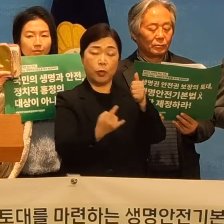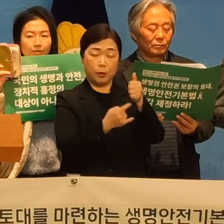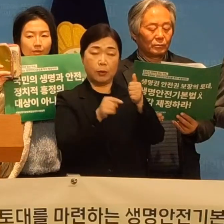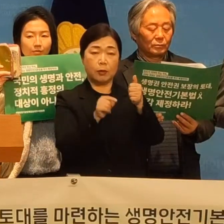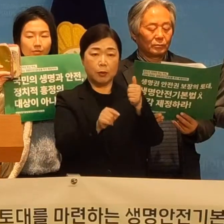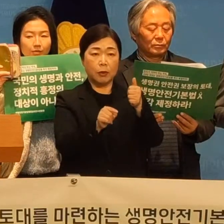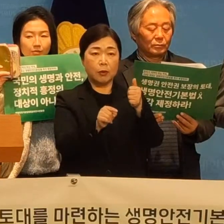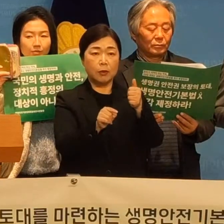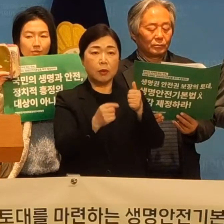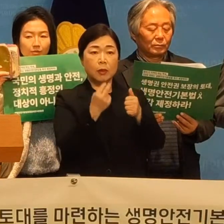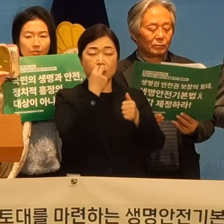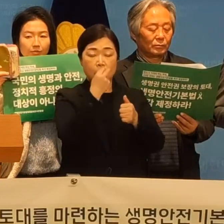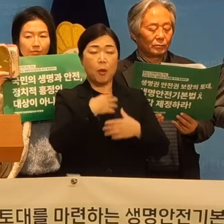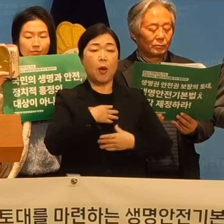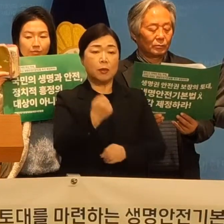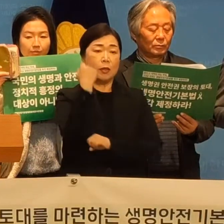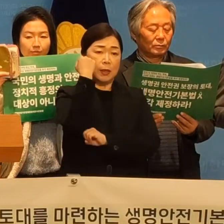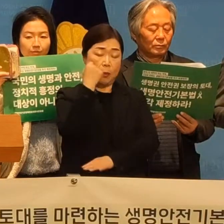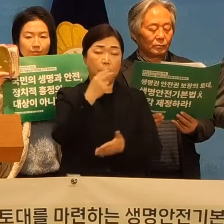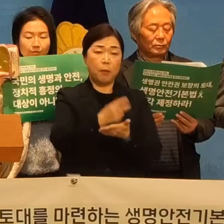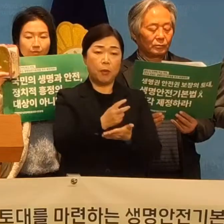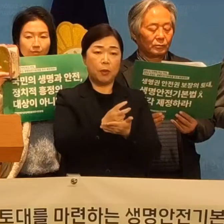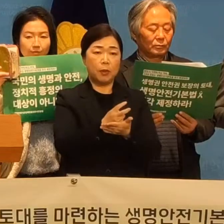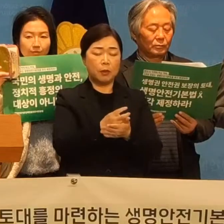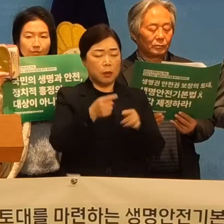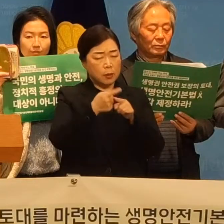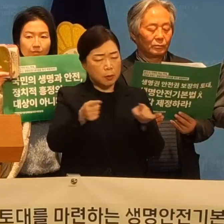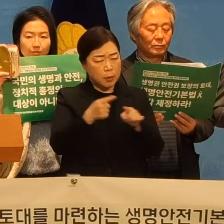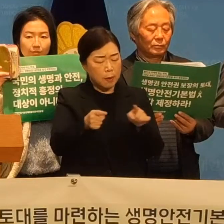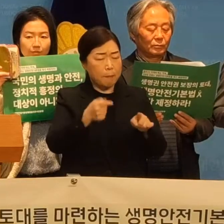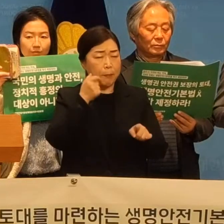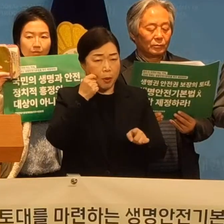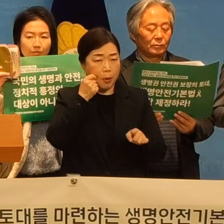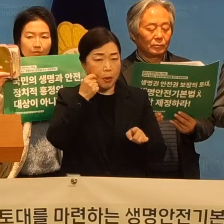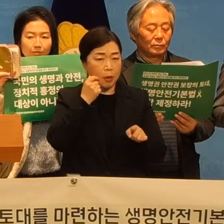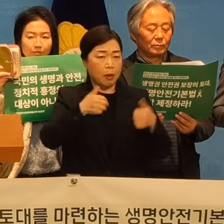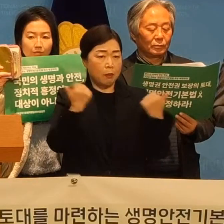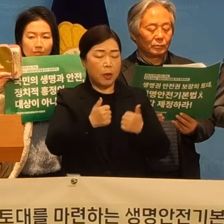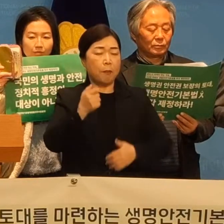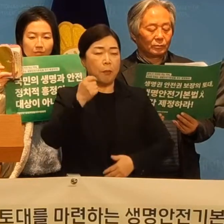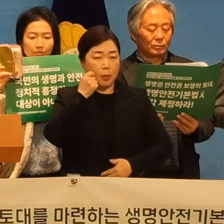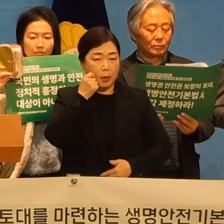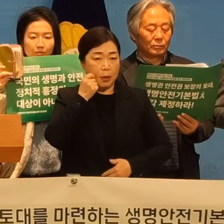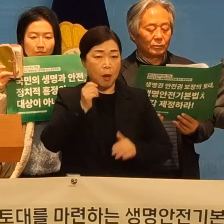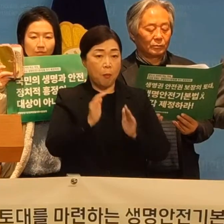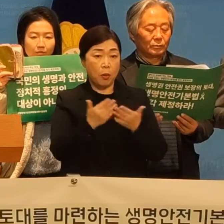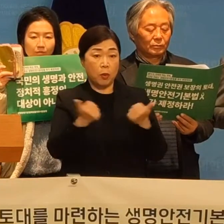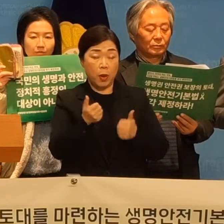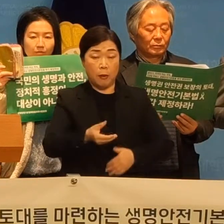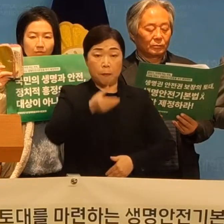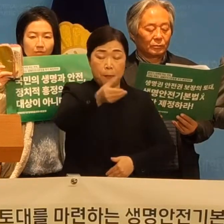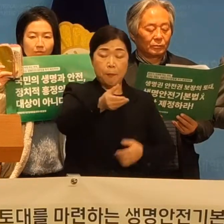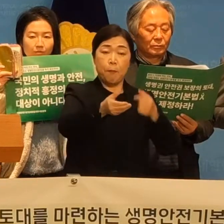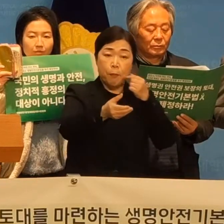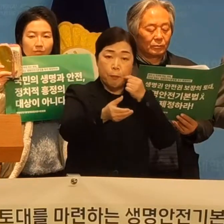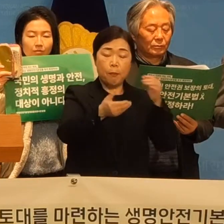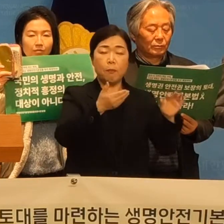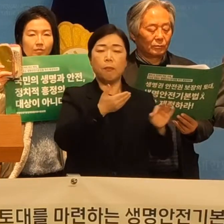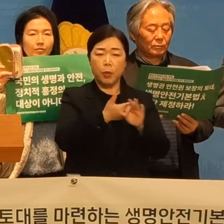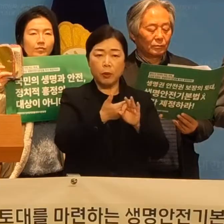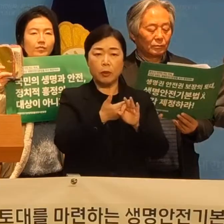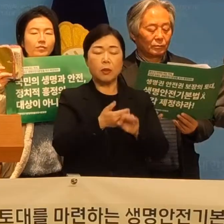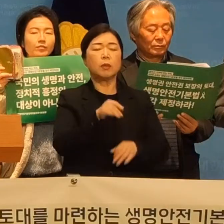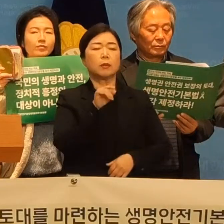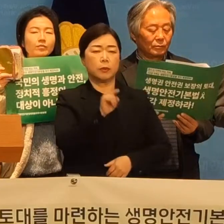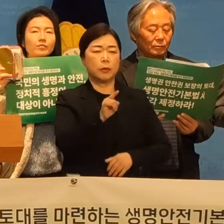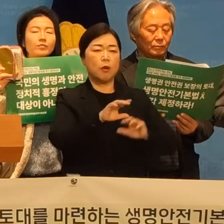행정안전위원회에서 생명안전기본법이 심사되지 못해 본회의로 상정하지 못한다면